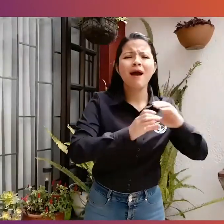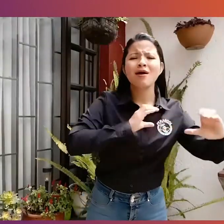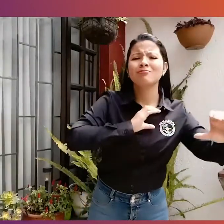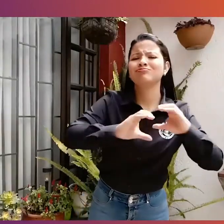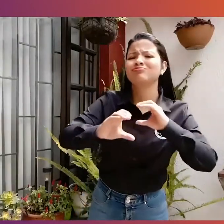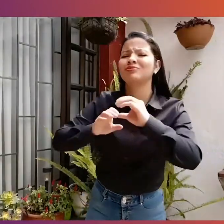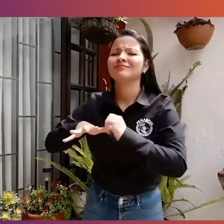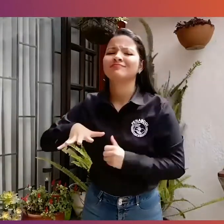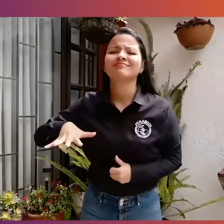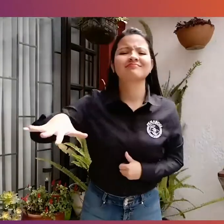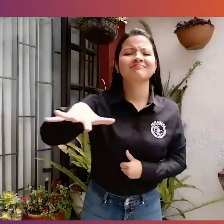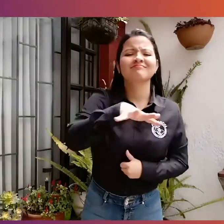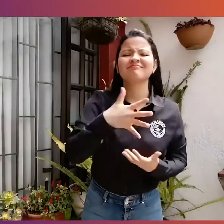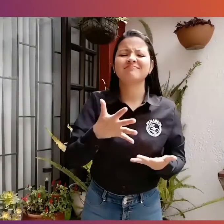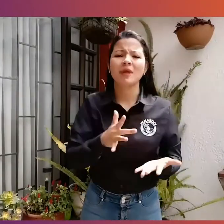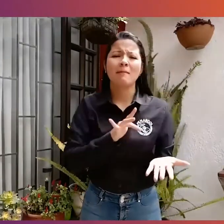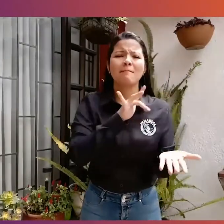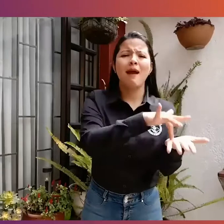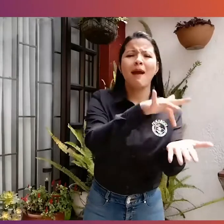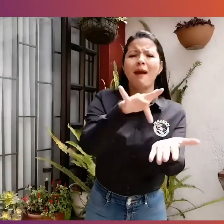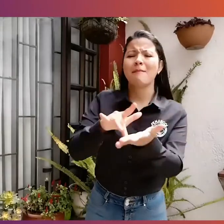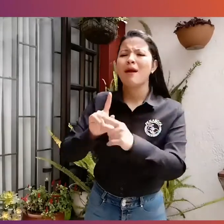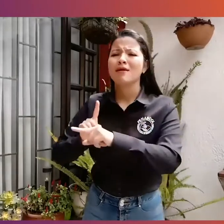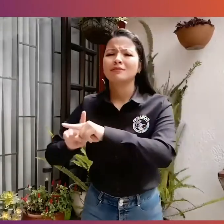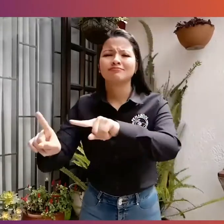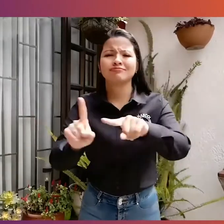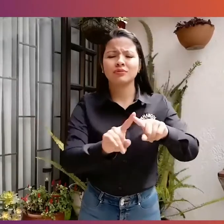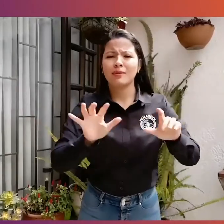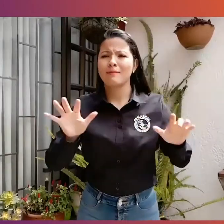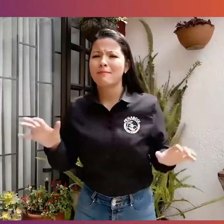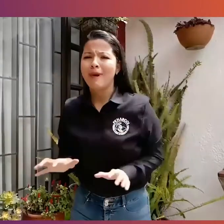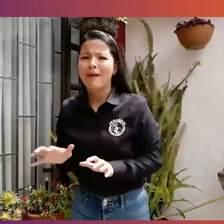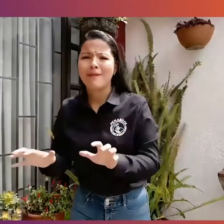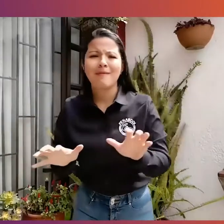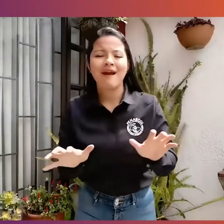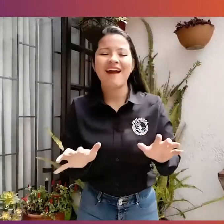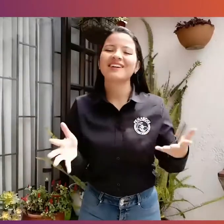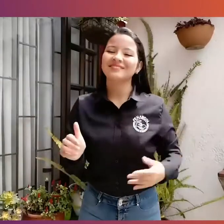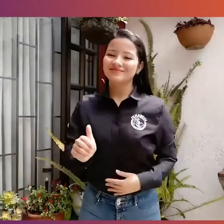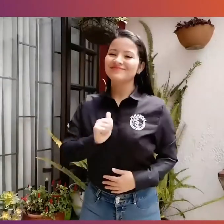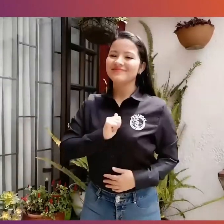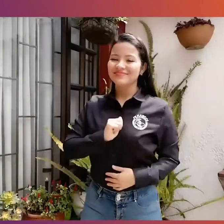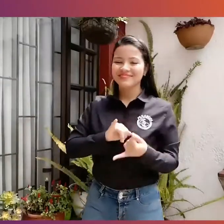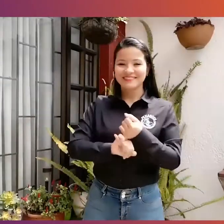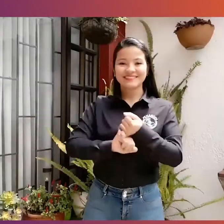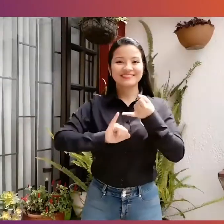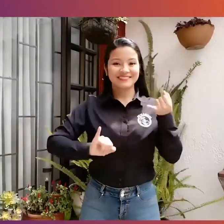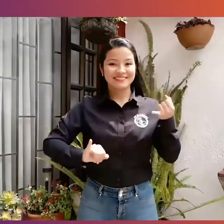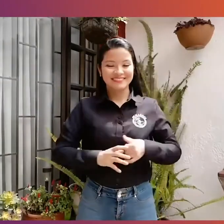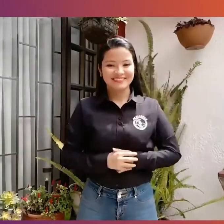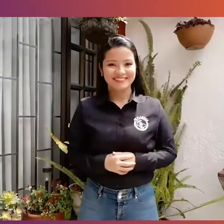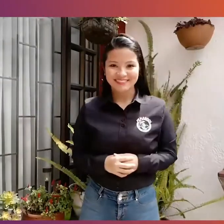acceso a la información en muchos contextos y permitiendo que las personas sordas gocen de autonomía e independencia.